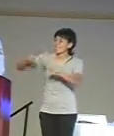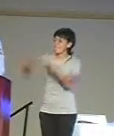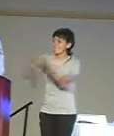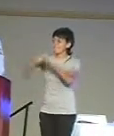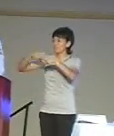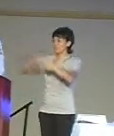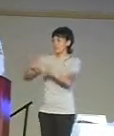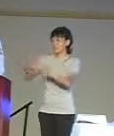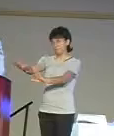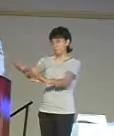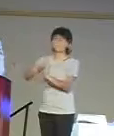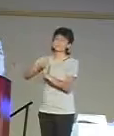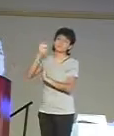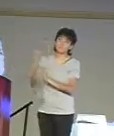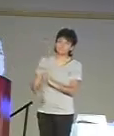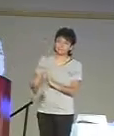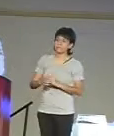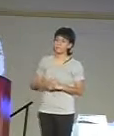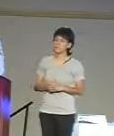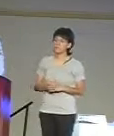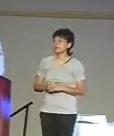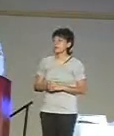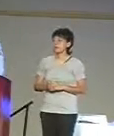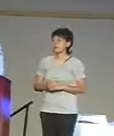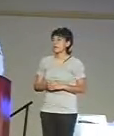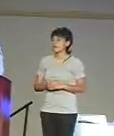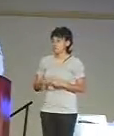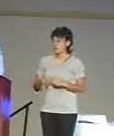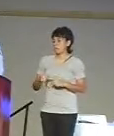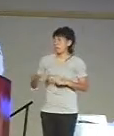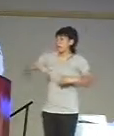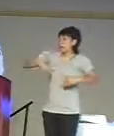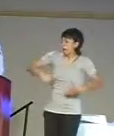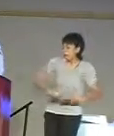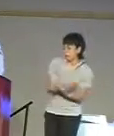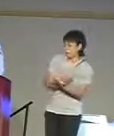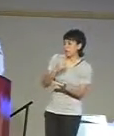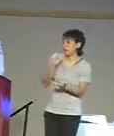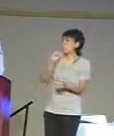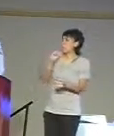mismo nacer una entidad federativa